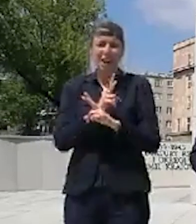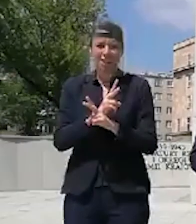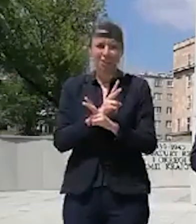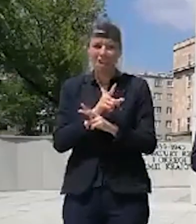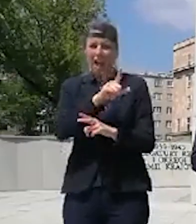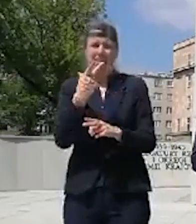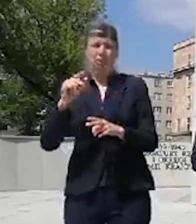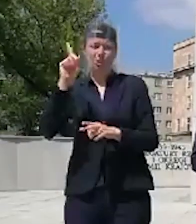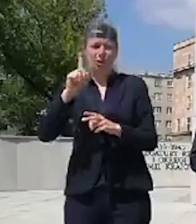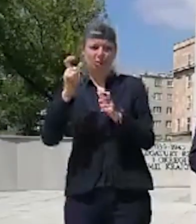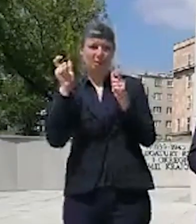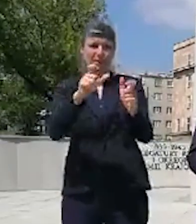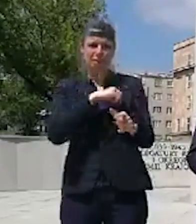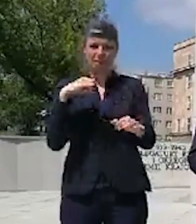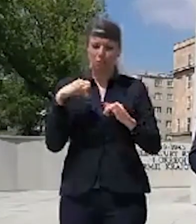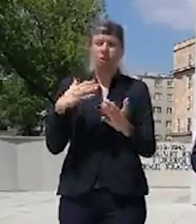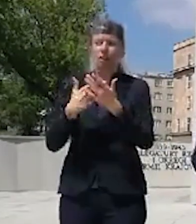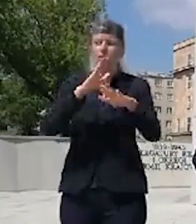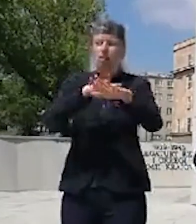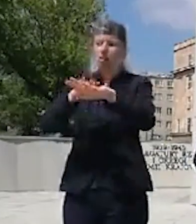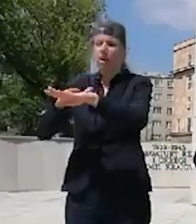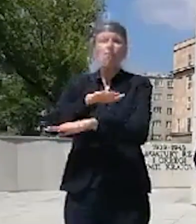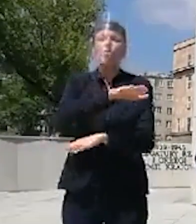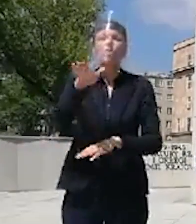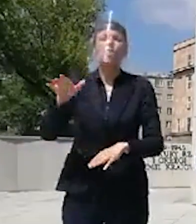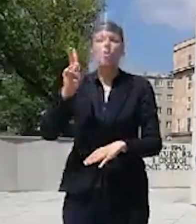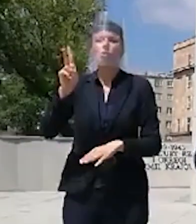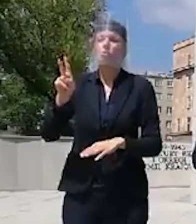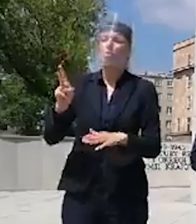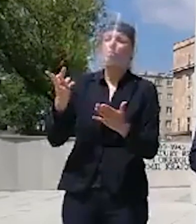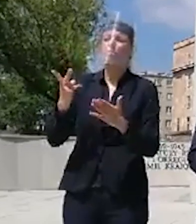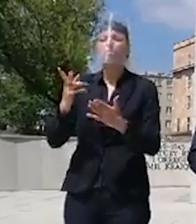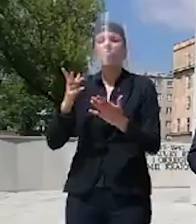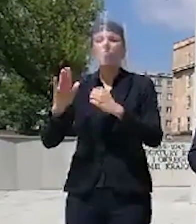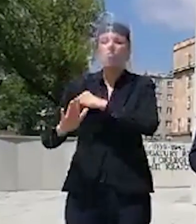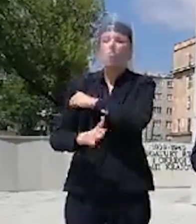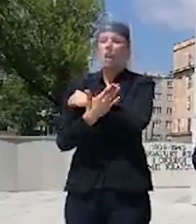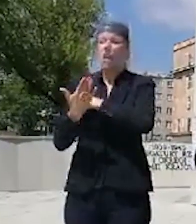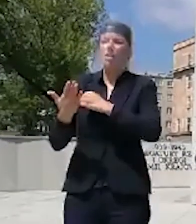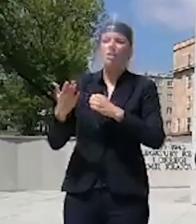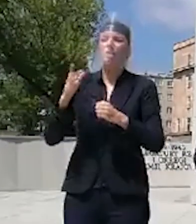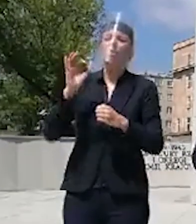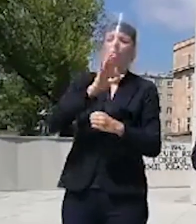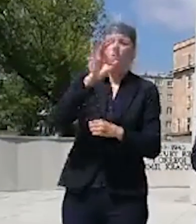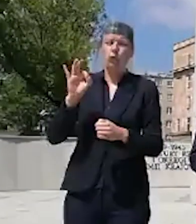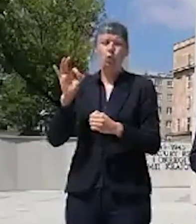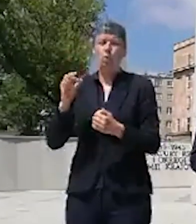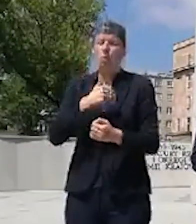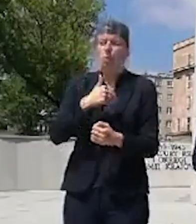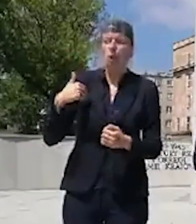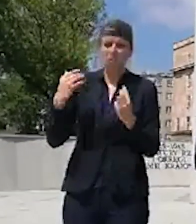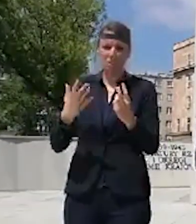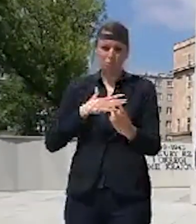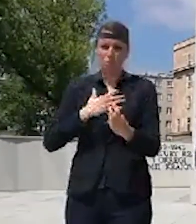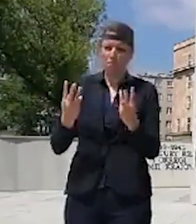apeluję do wszystkich samorządowców, do ludzi, którym bliskie są ich małe ojczyzny, o wsparcie niezależnego kandydata. Kandydata, który